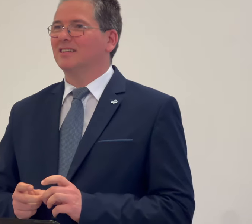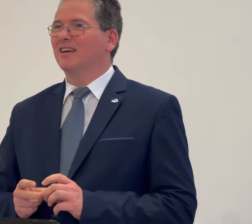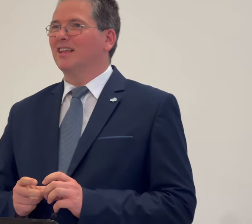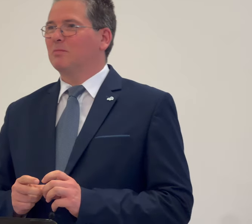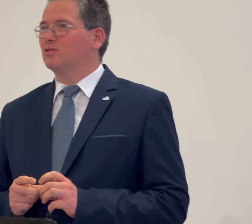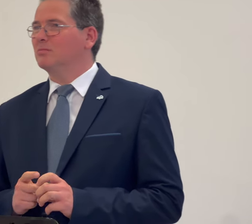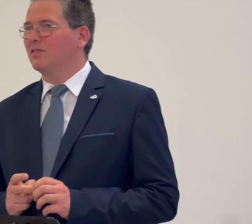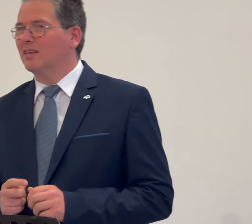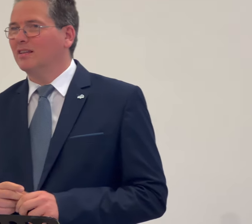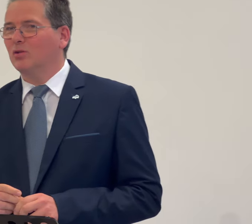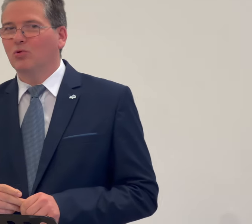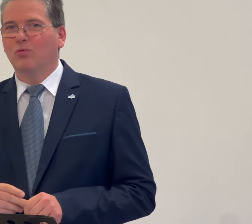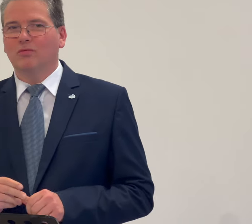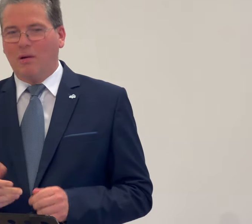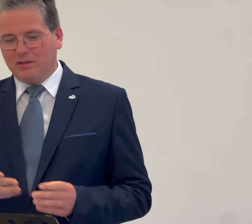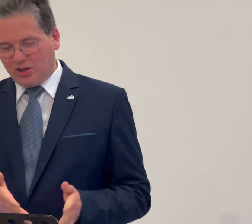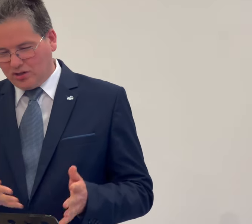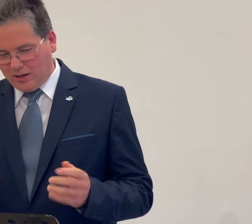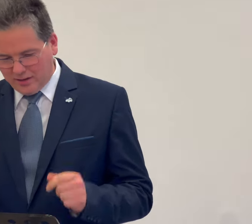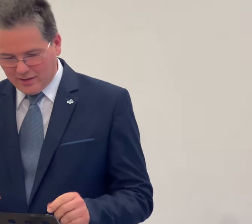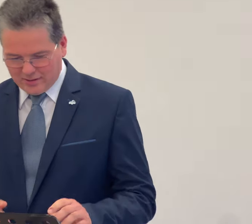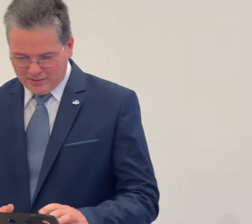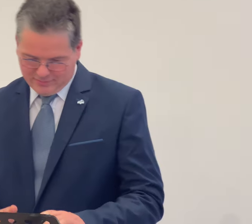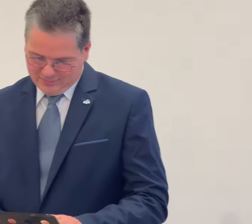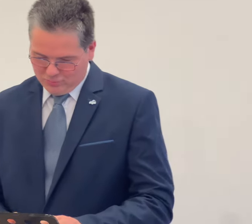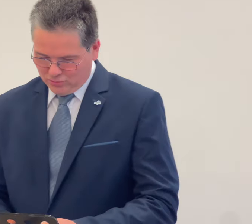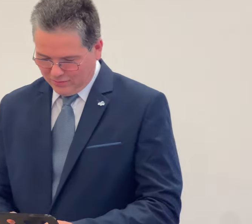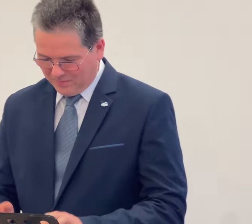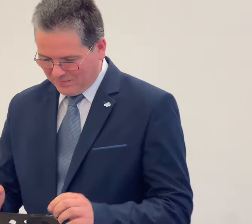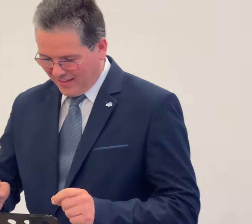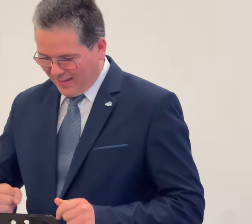měsíc, tak prosím zvedněte ruku, mám tady ještě jiné, které